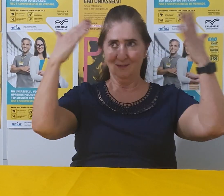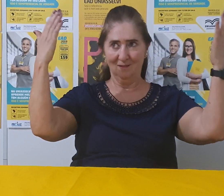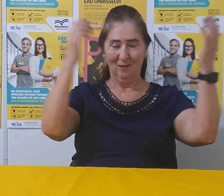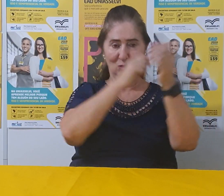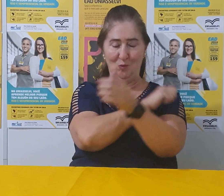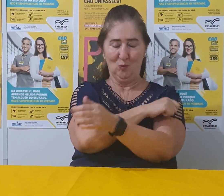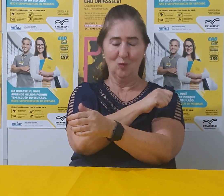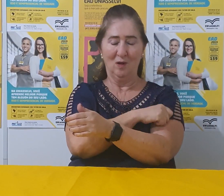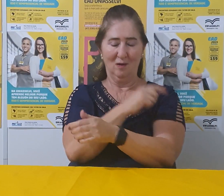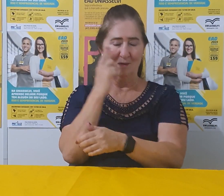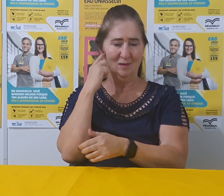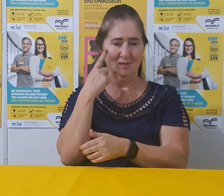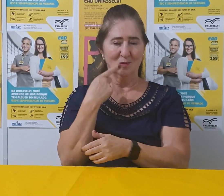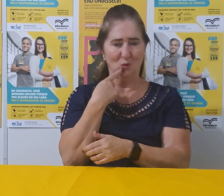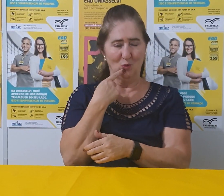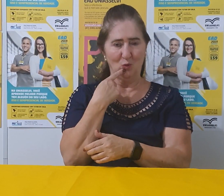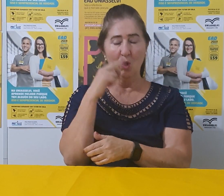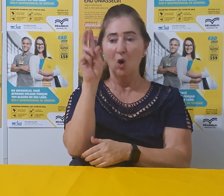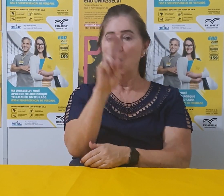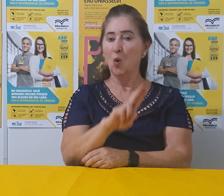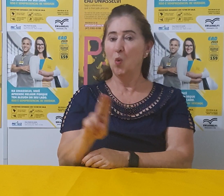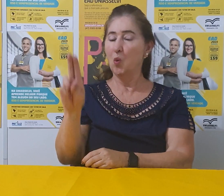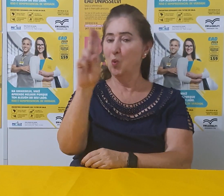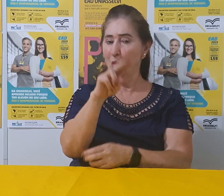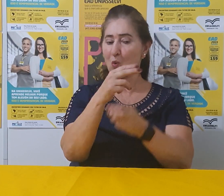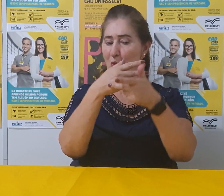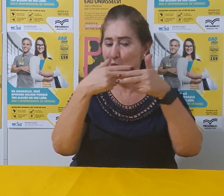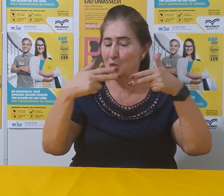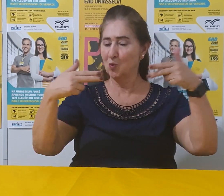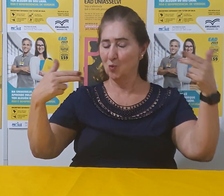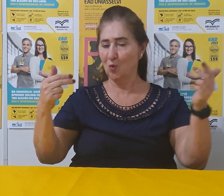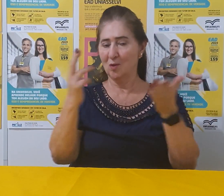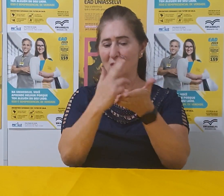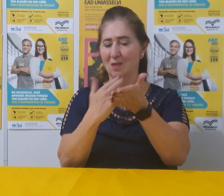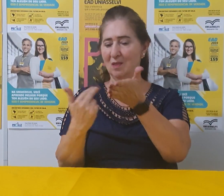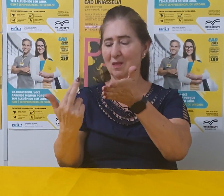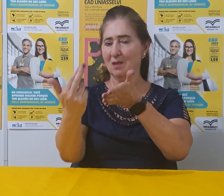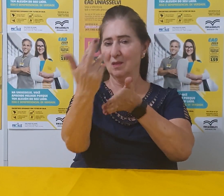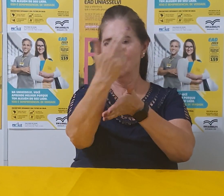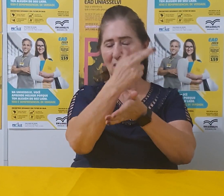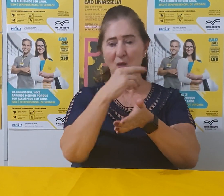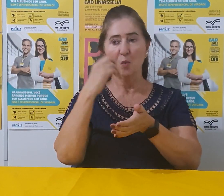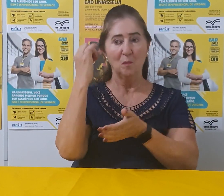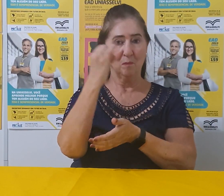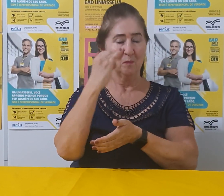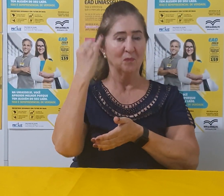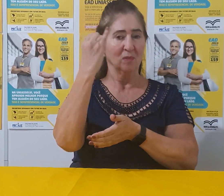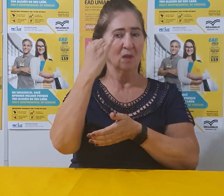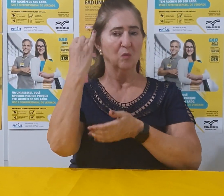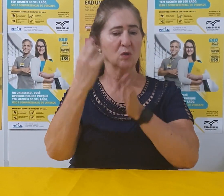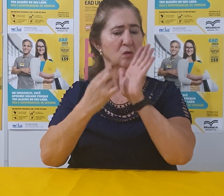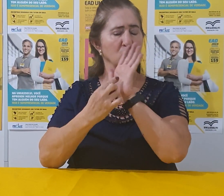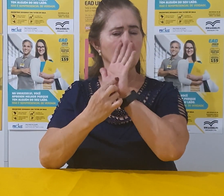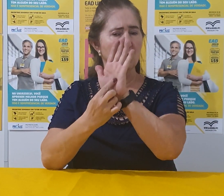O uso dos recursos visuais nas aulas vem de encontro à forma de aprendizagem mais comum dos